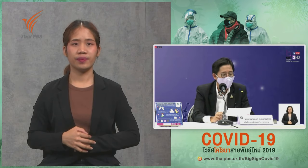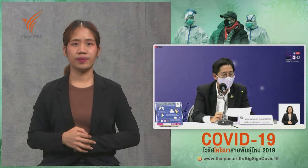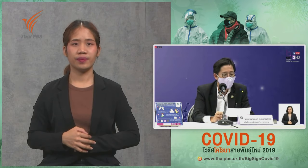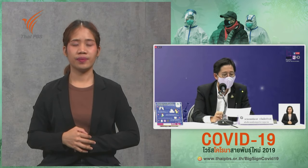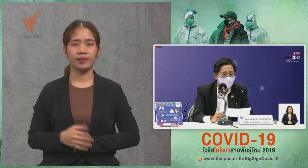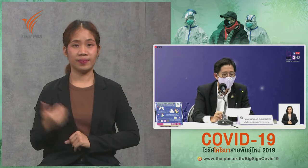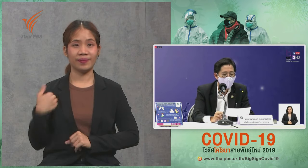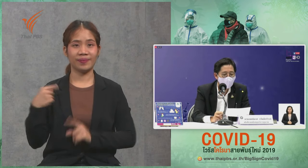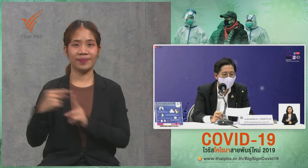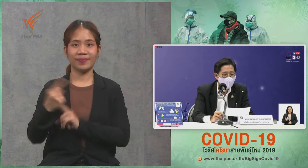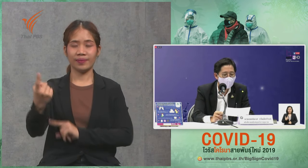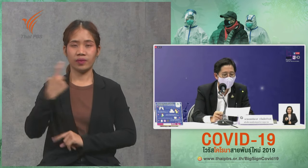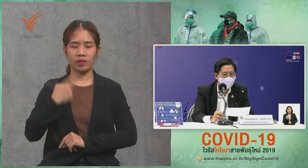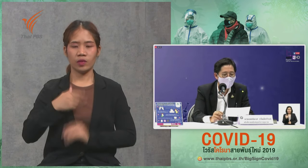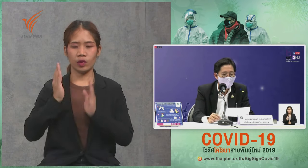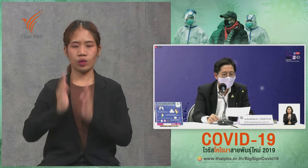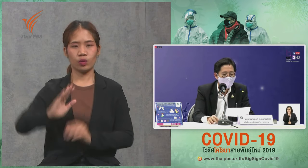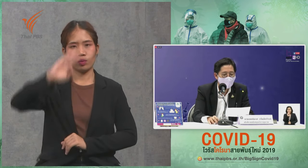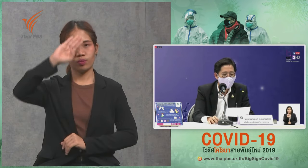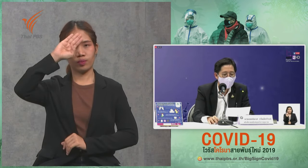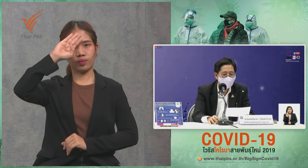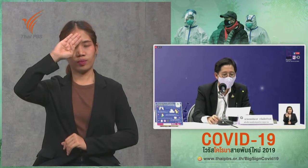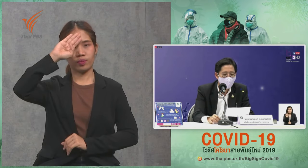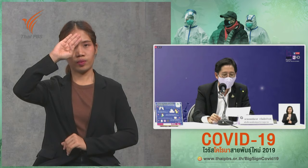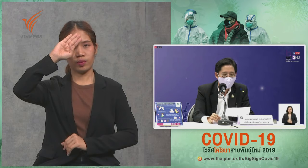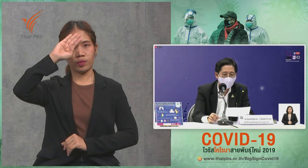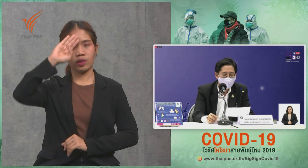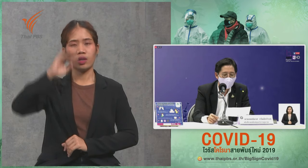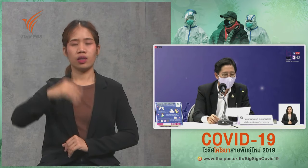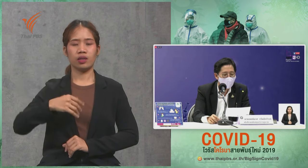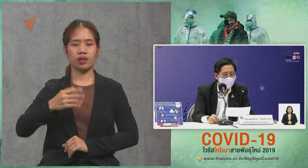มีคำถามว่าคนไข้ที่